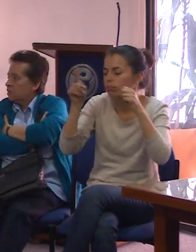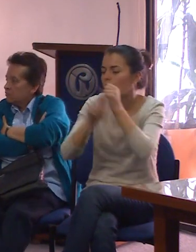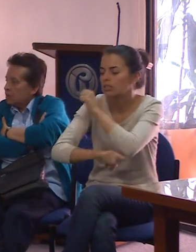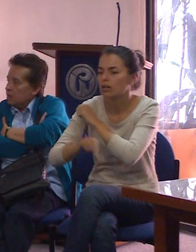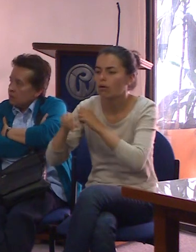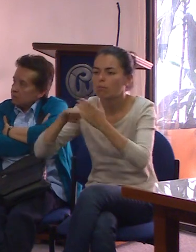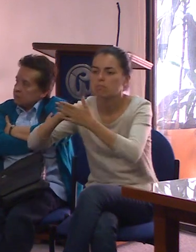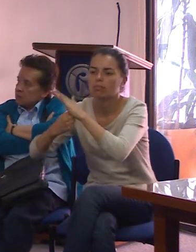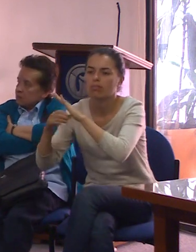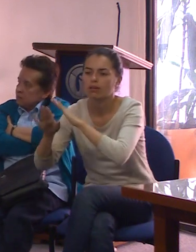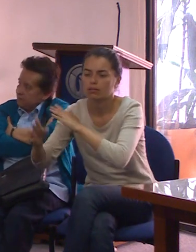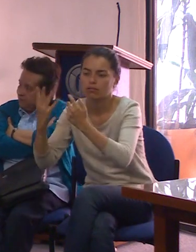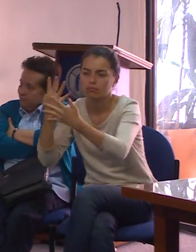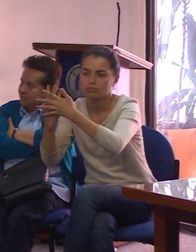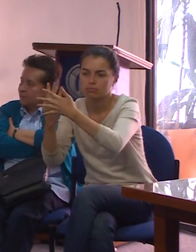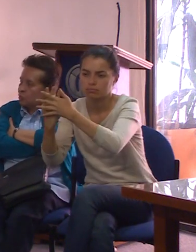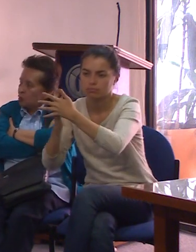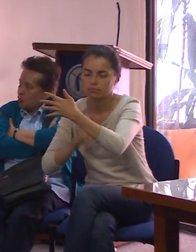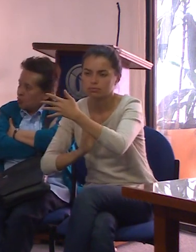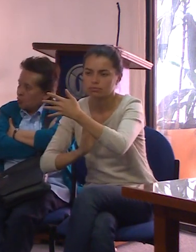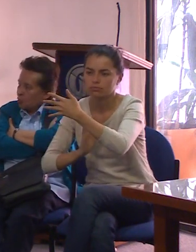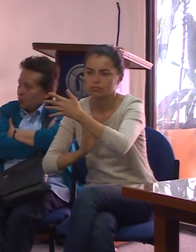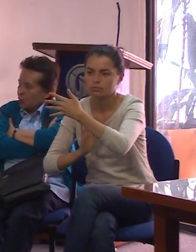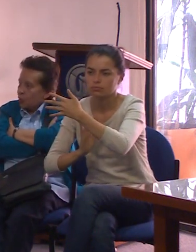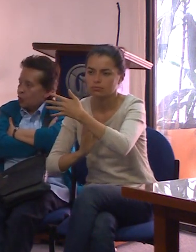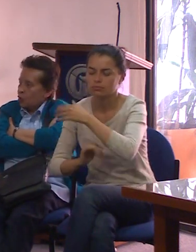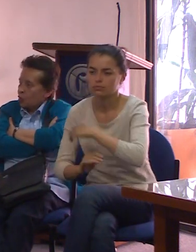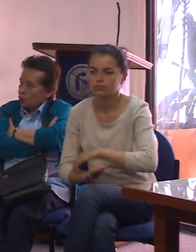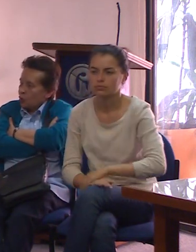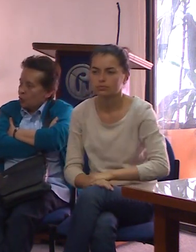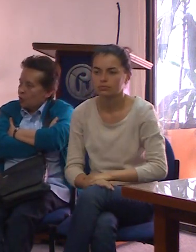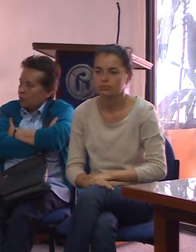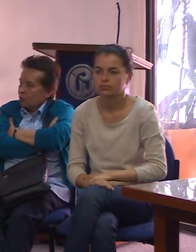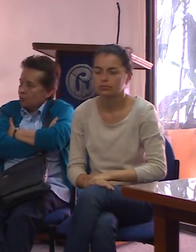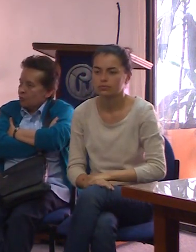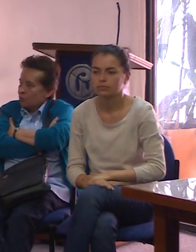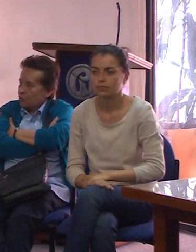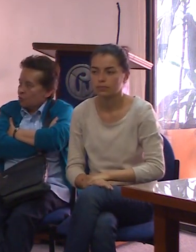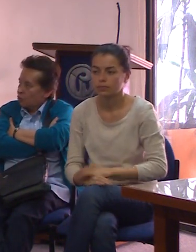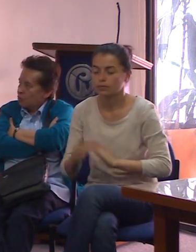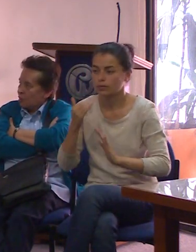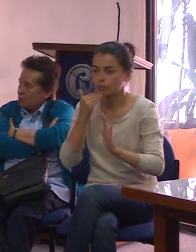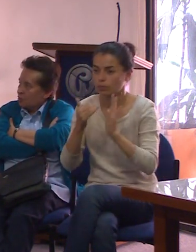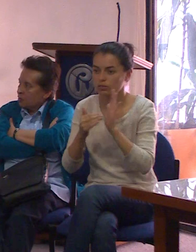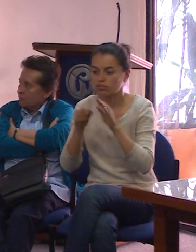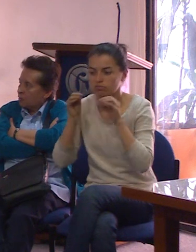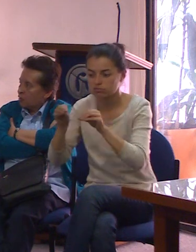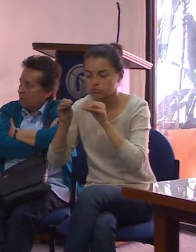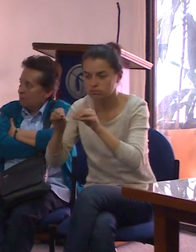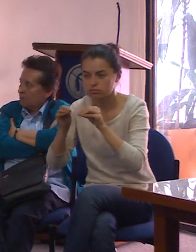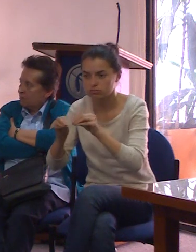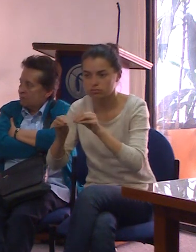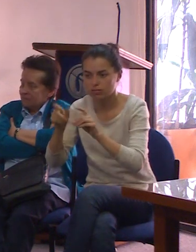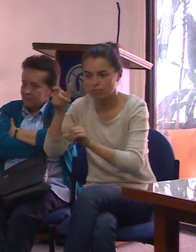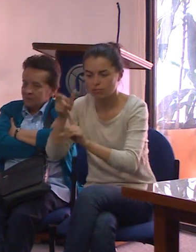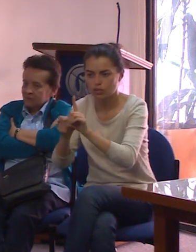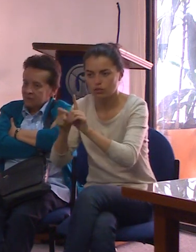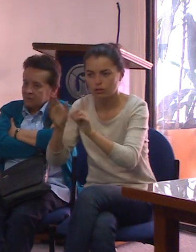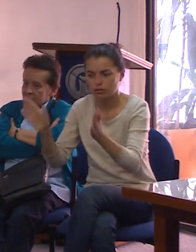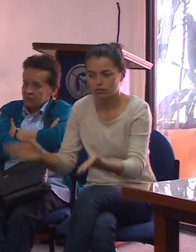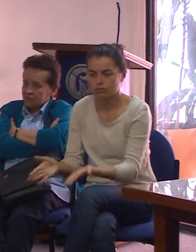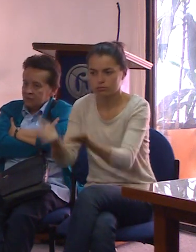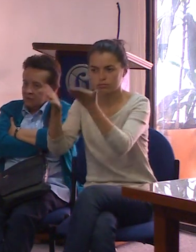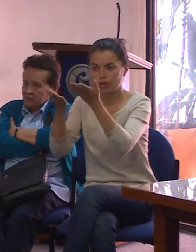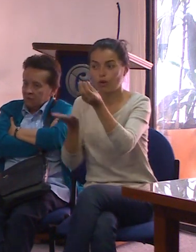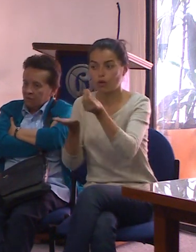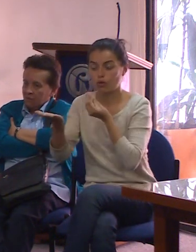como a unos parámetros sociales. Si se busca que esta persona recapacite en ciertas